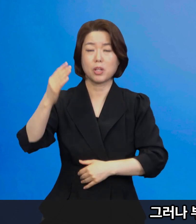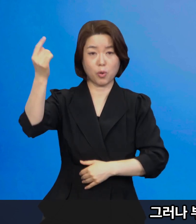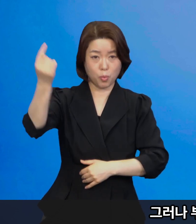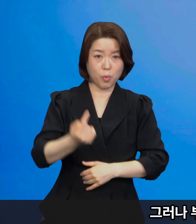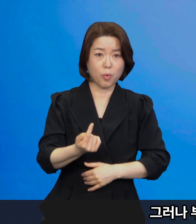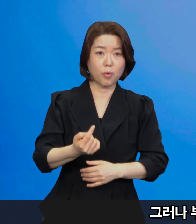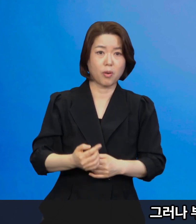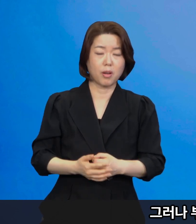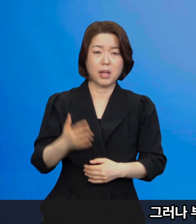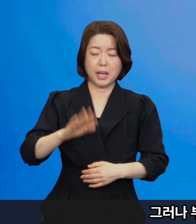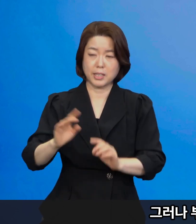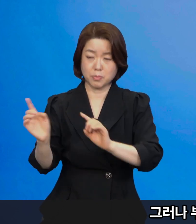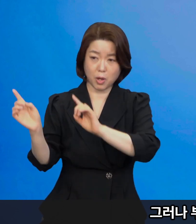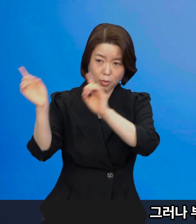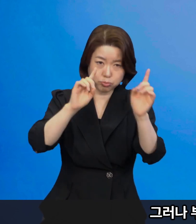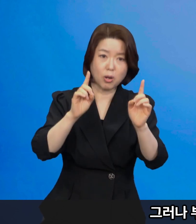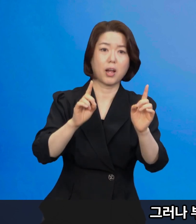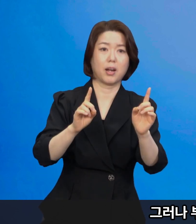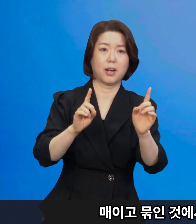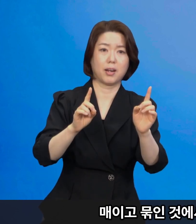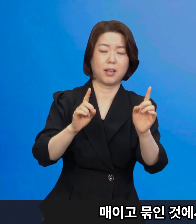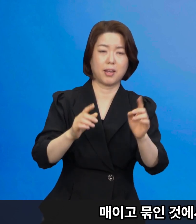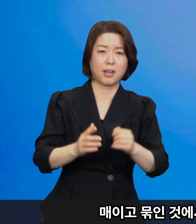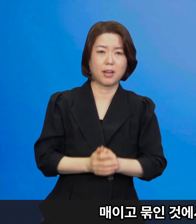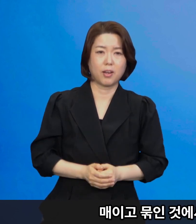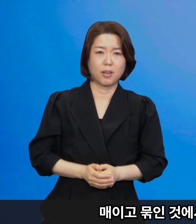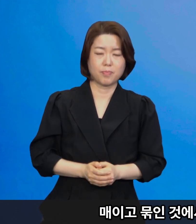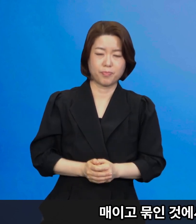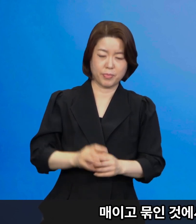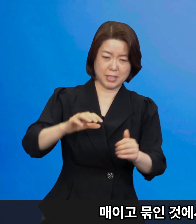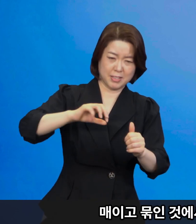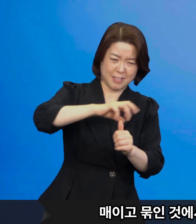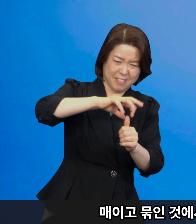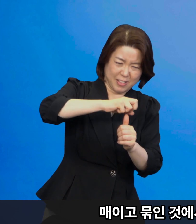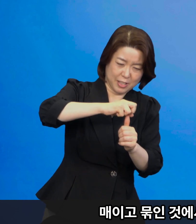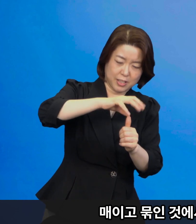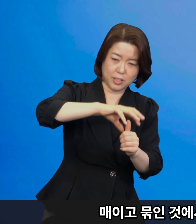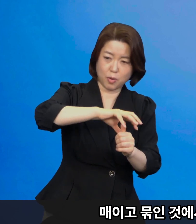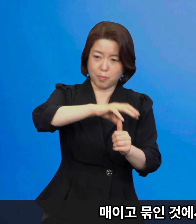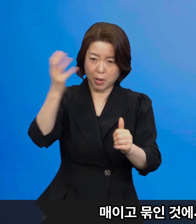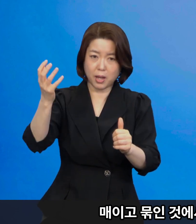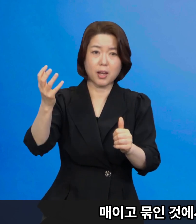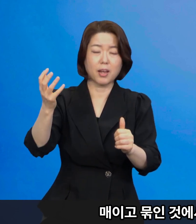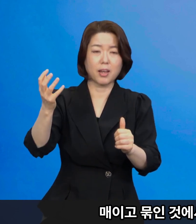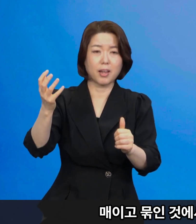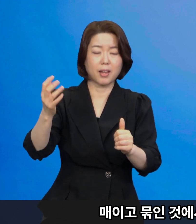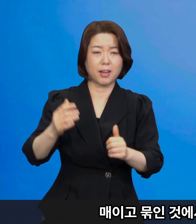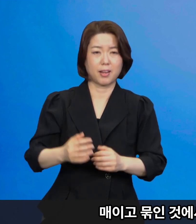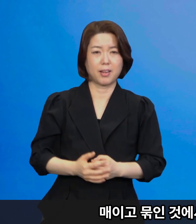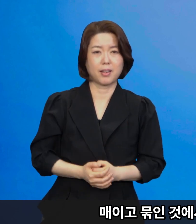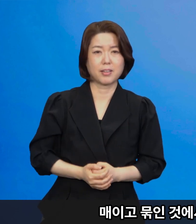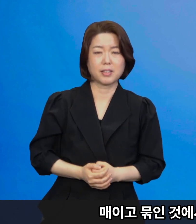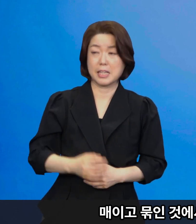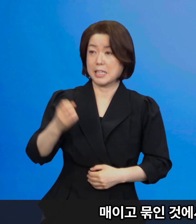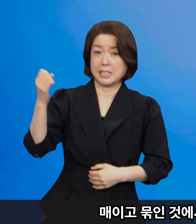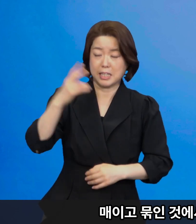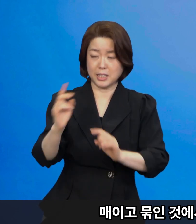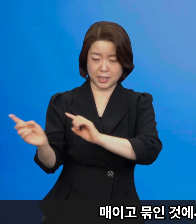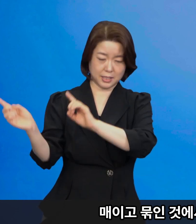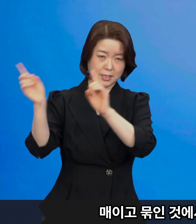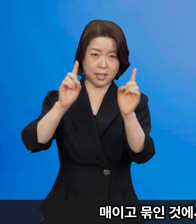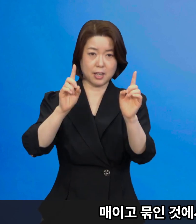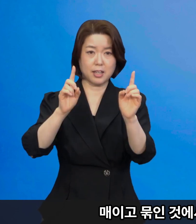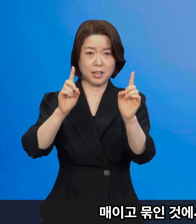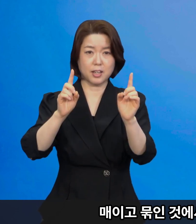그러나 부활하셨습니다. 매이고 묶인 것에서 풀려 다시